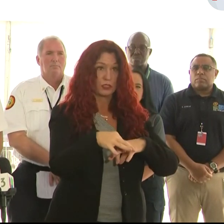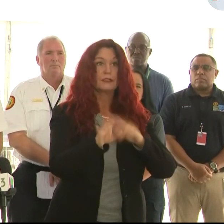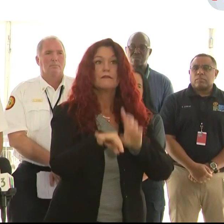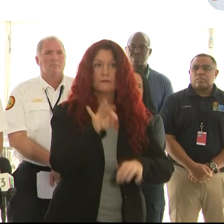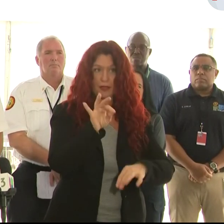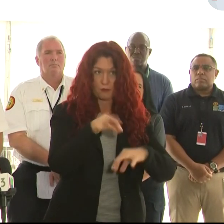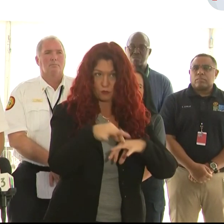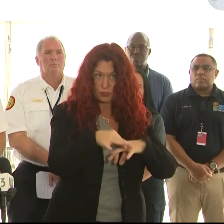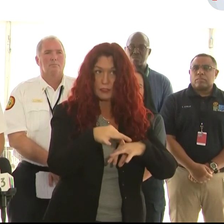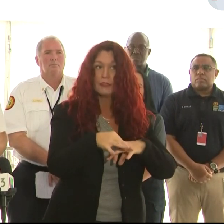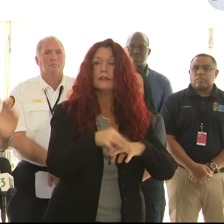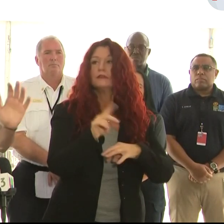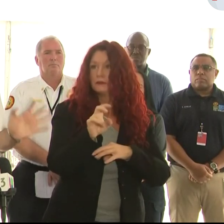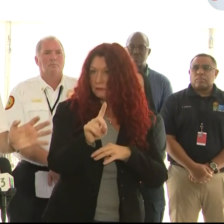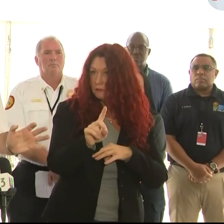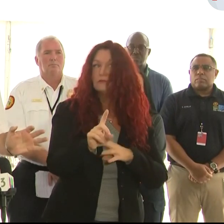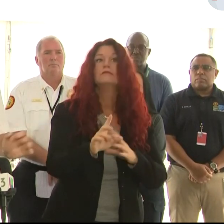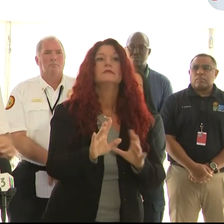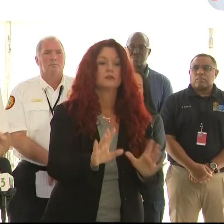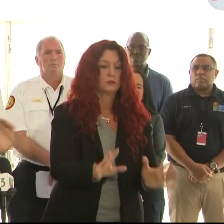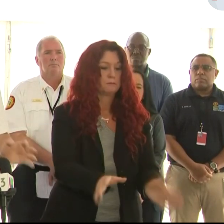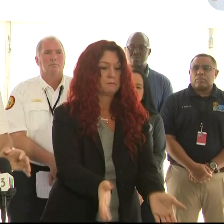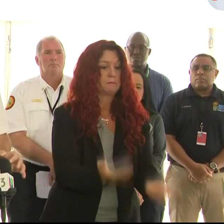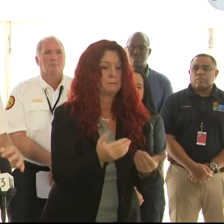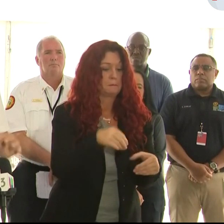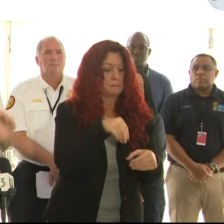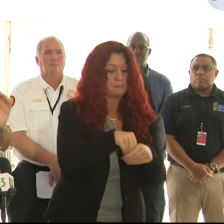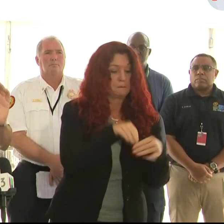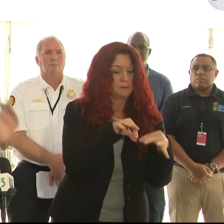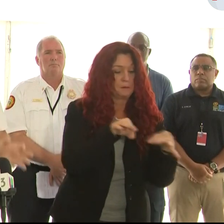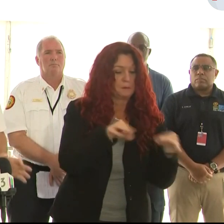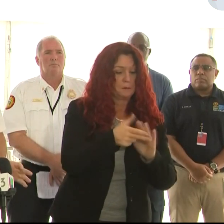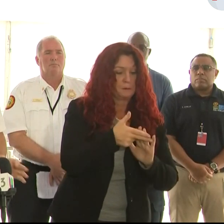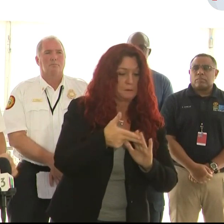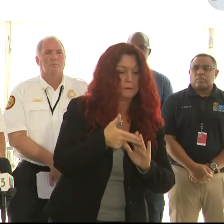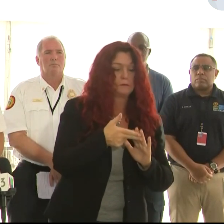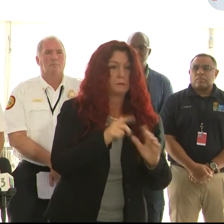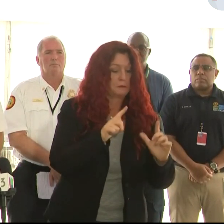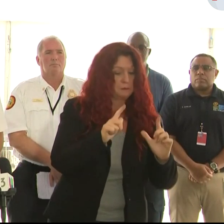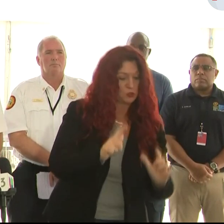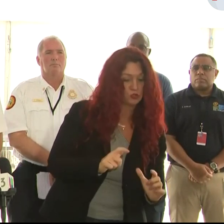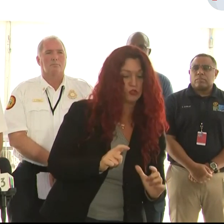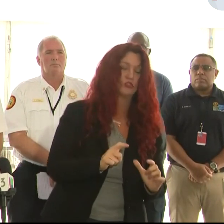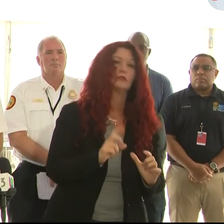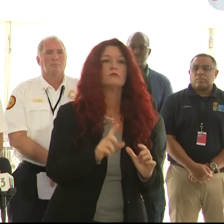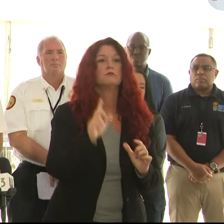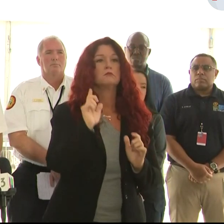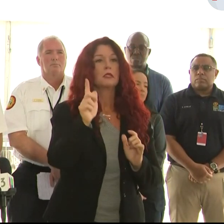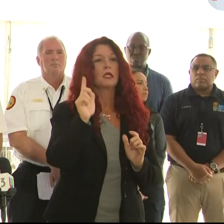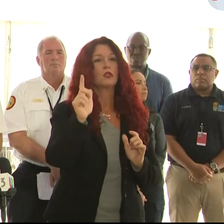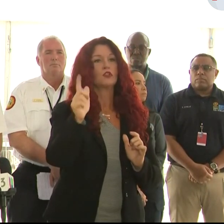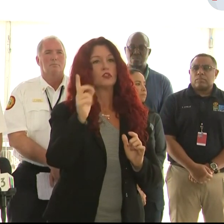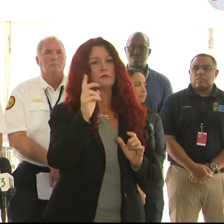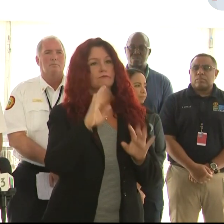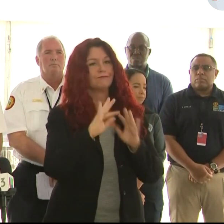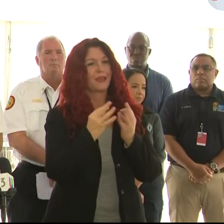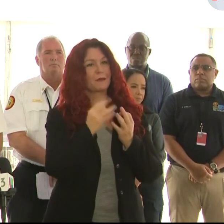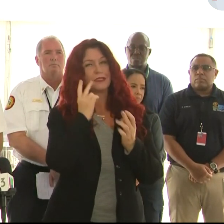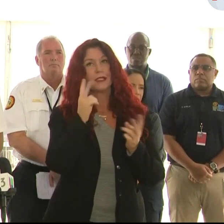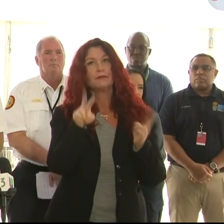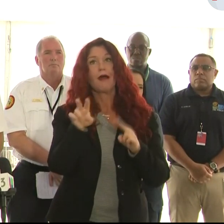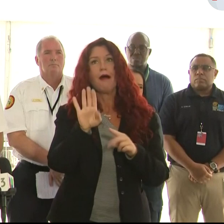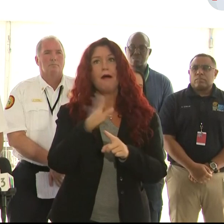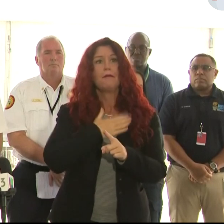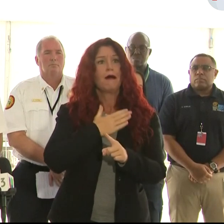al área del almacenamiento del sitio, categorizadas, fotografiadas y guardadas para las familias. La información sobre